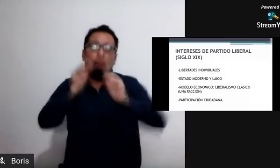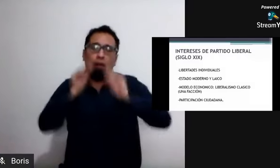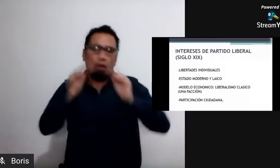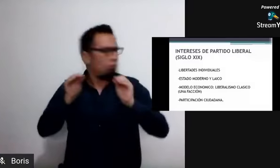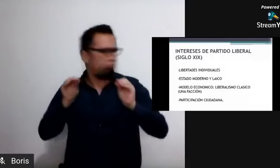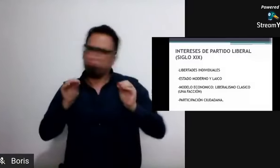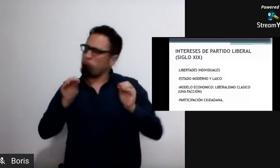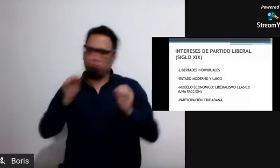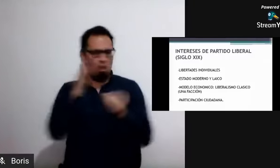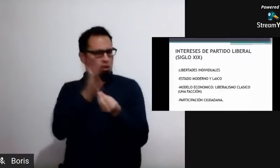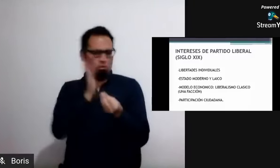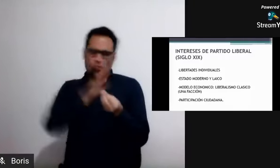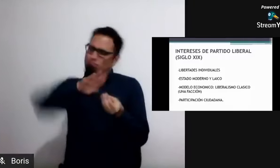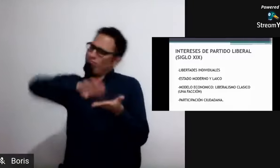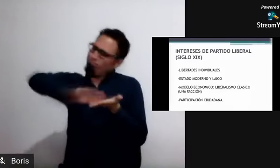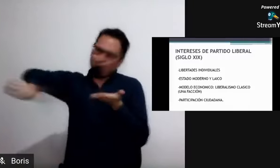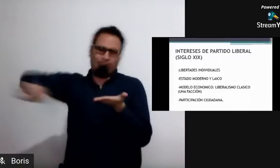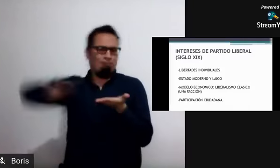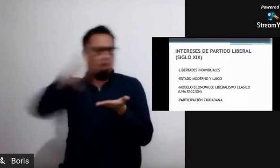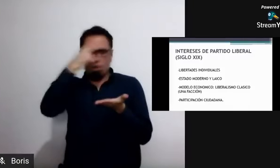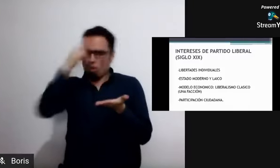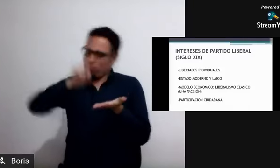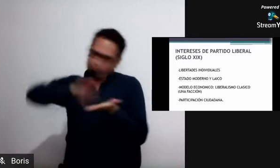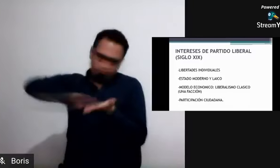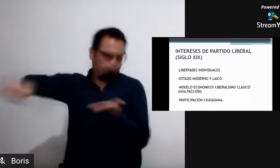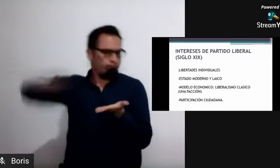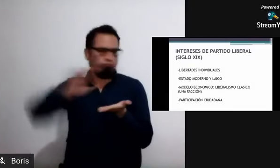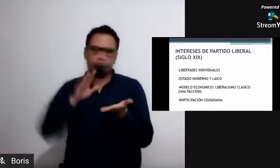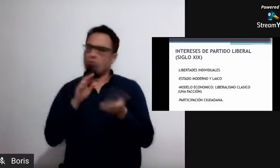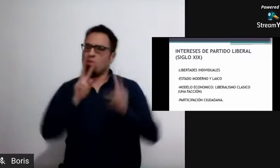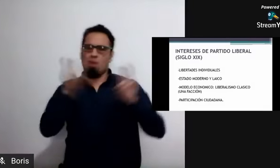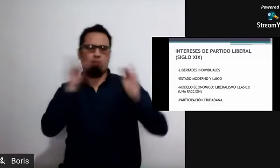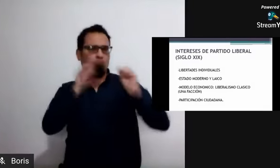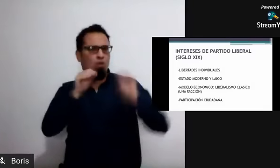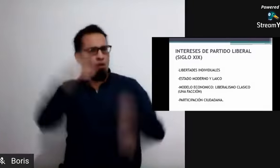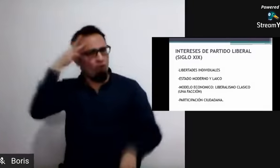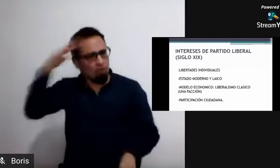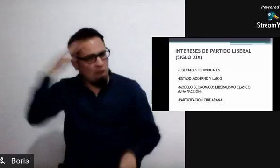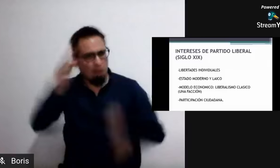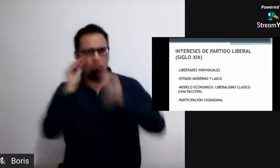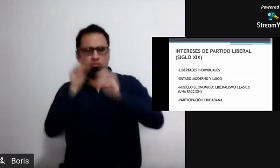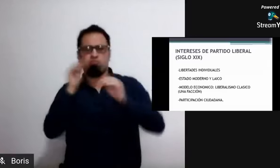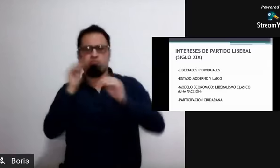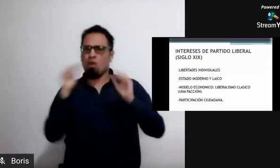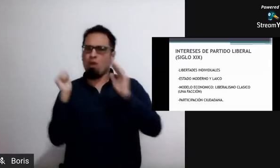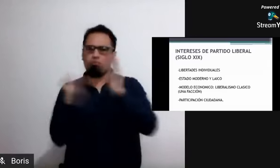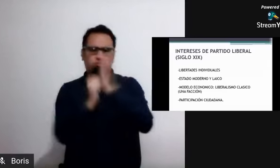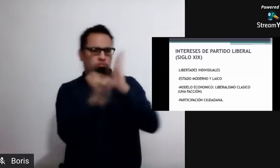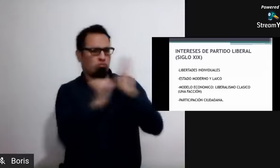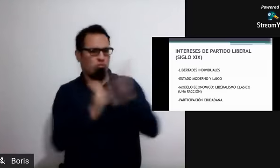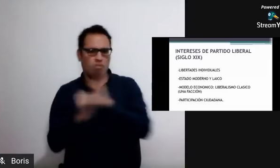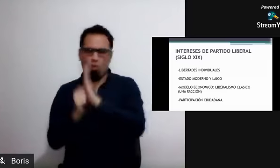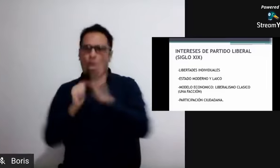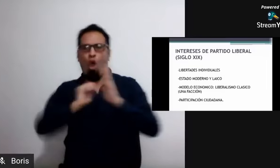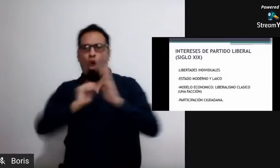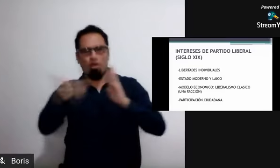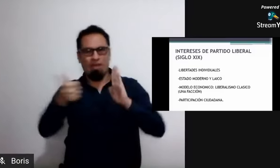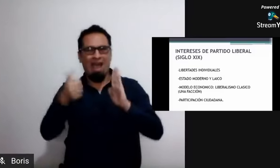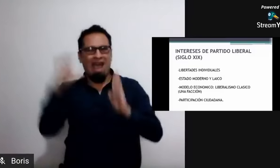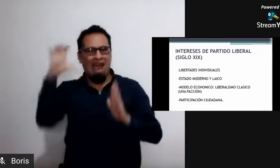Otros de los intereses importantes que tenía el Partido Liberal era separar la Iglesia Católica de las decisiones